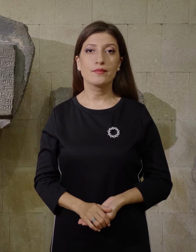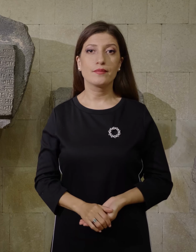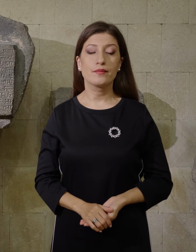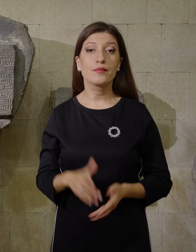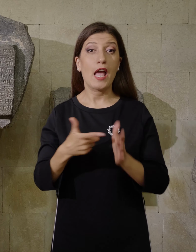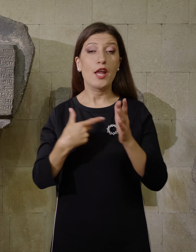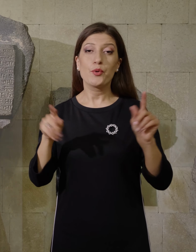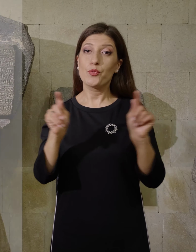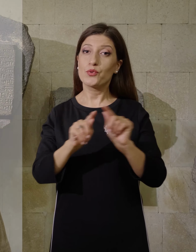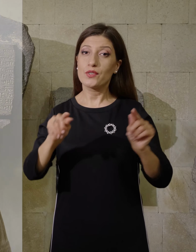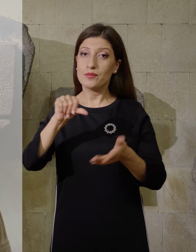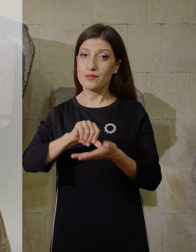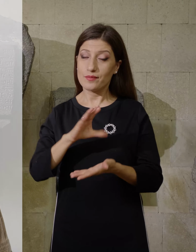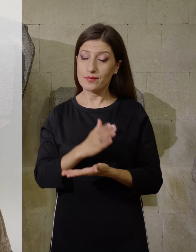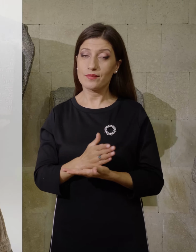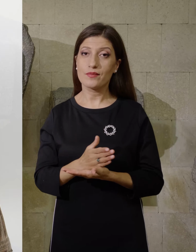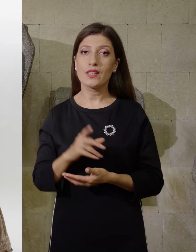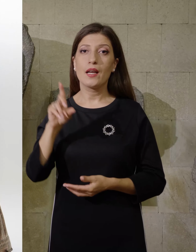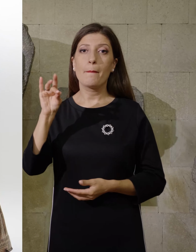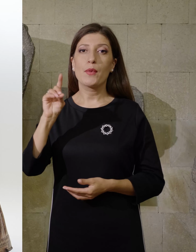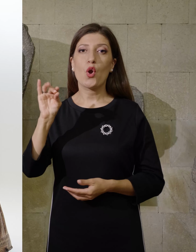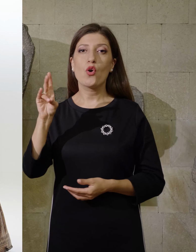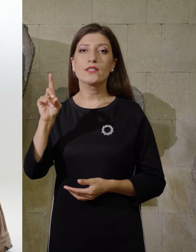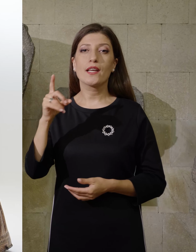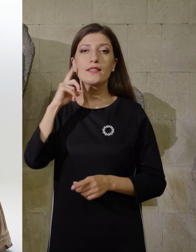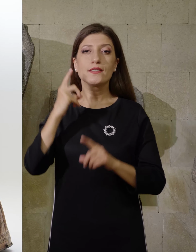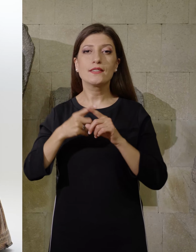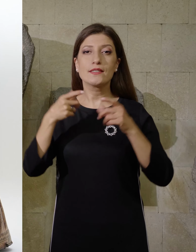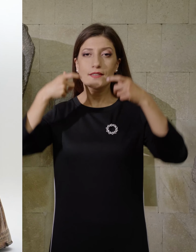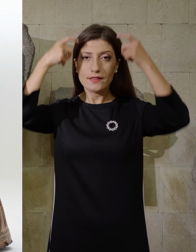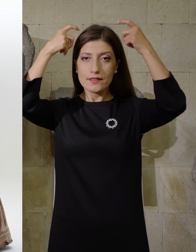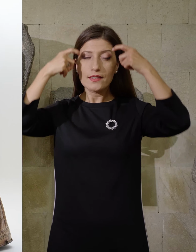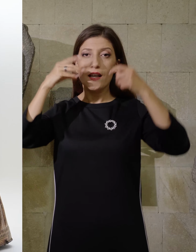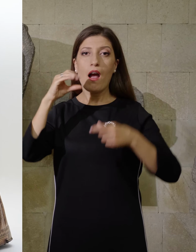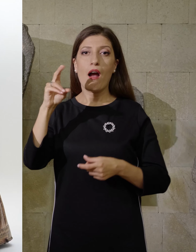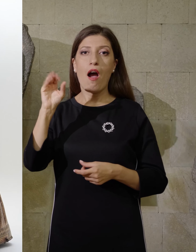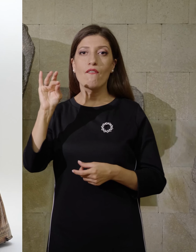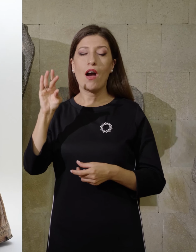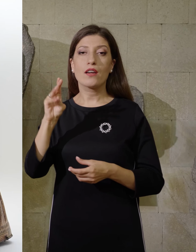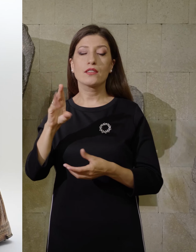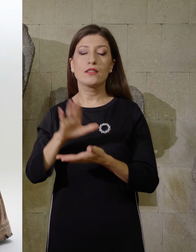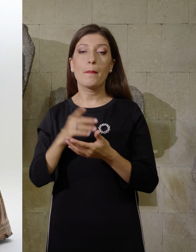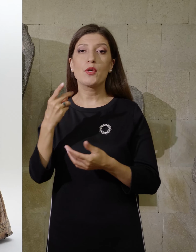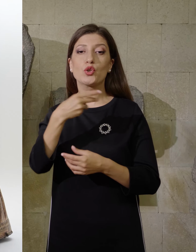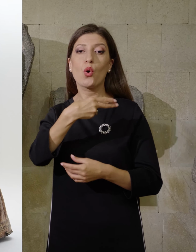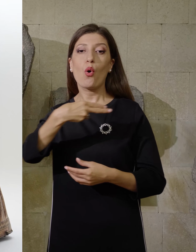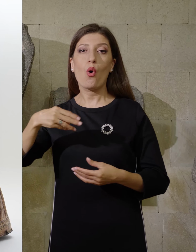Էրեբունի թանգարանում է ցուցադրվում մի բրոնզե սաղավարտ, որը եզերված է մեկ տողանոց արձանագրությամբ՝